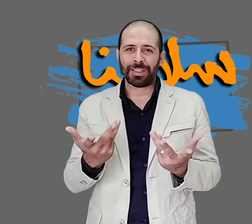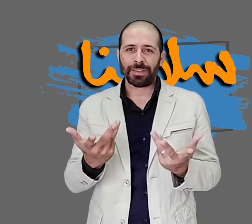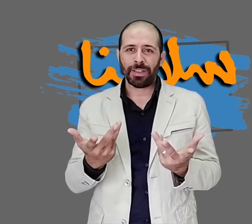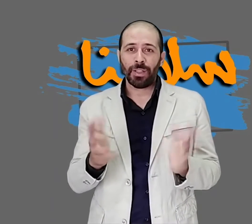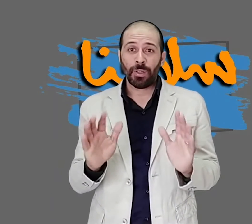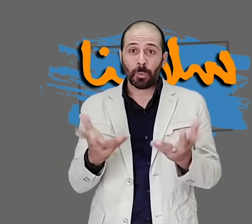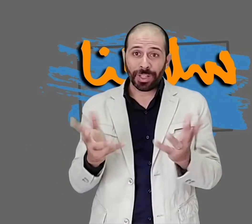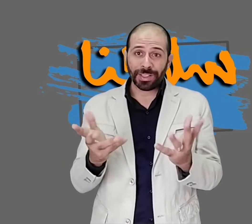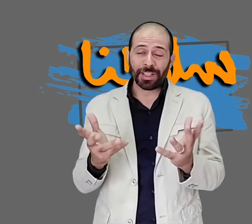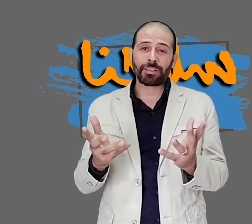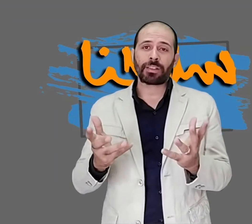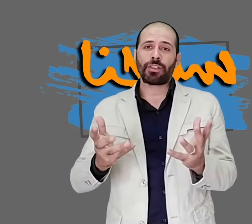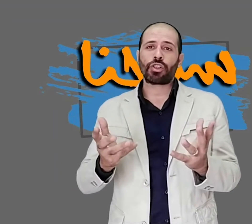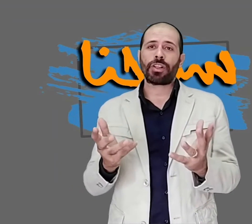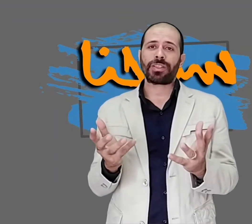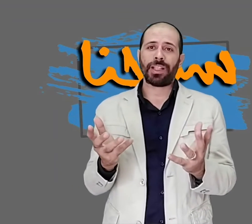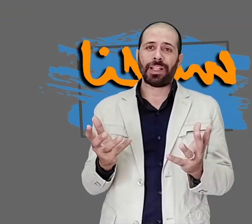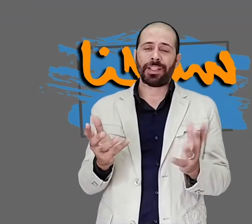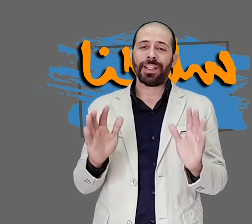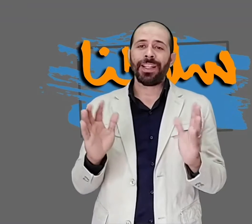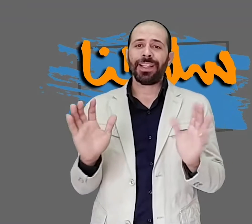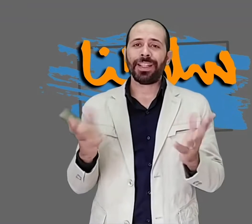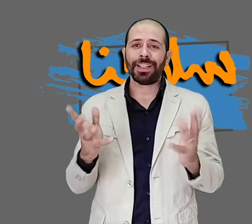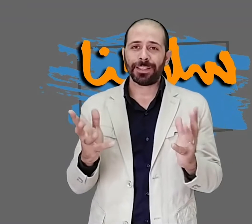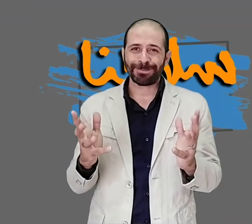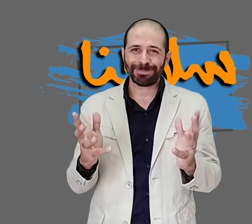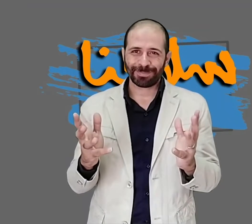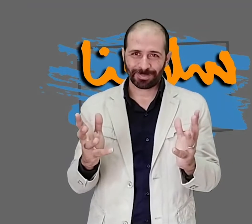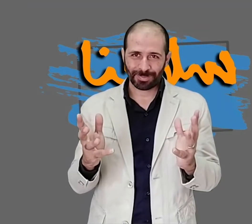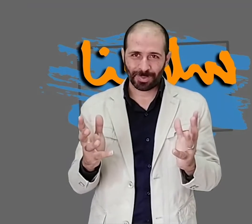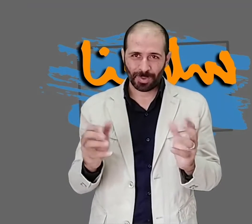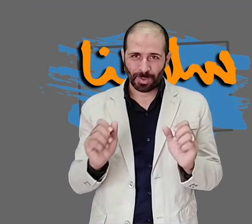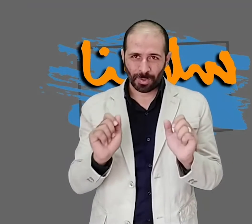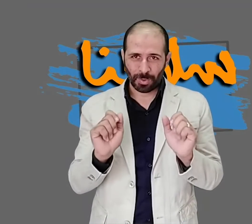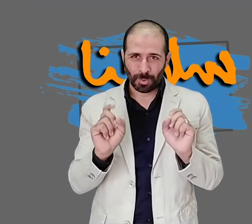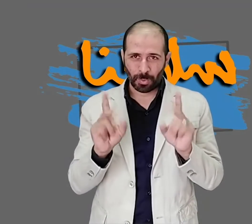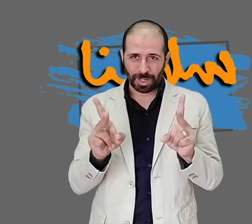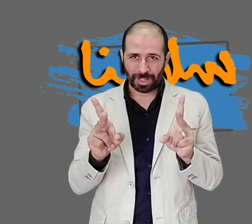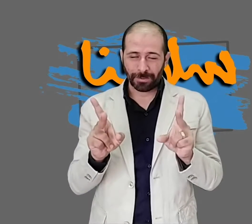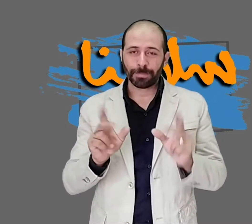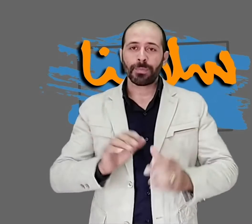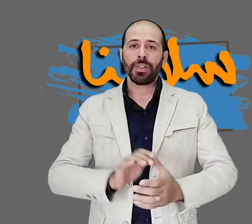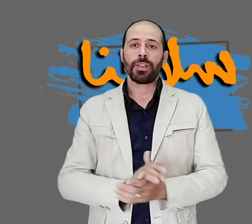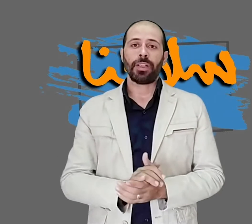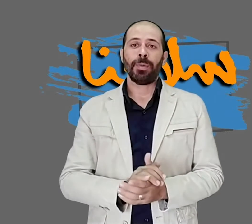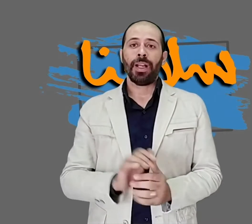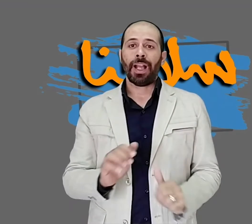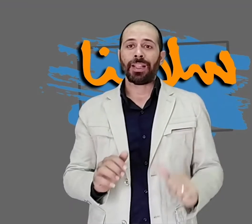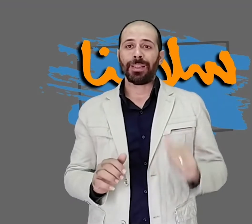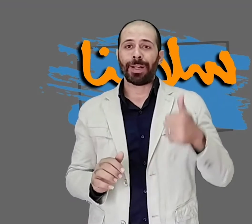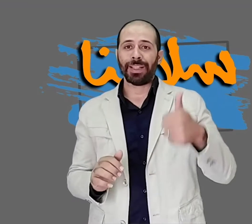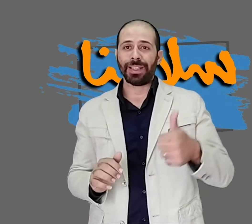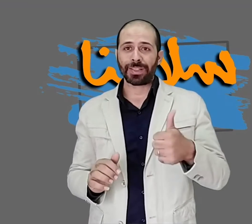إيه؟ وإيه دي أكتر إشارة استدلالية؟ إيه؟ أوكي؟ عندي بعد الاسم